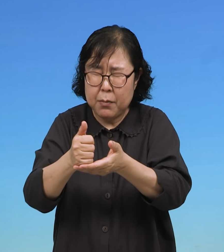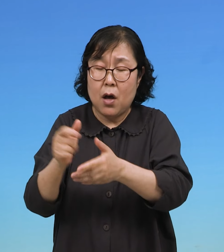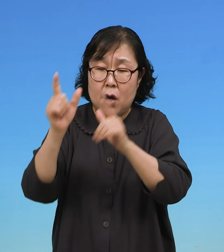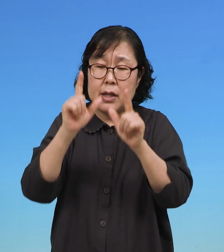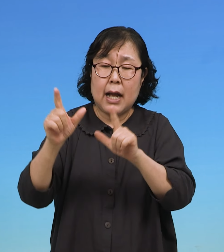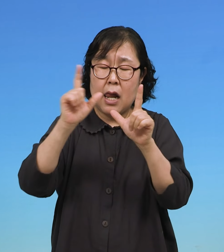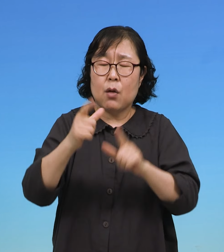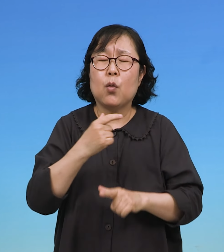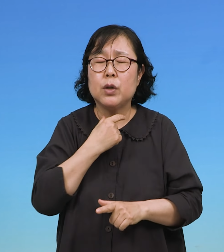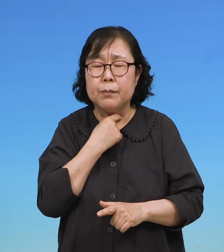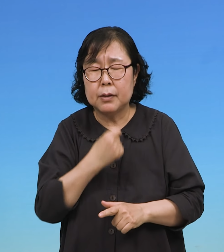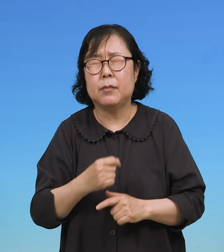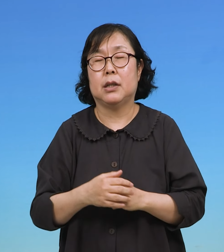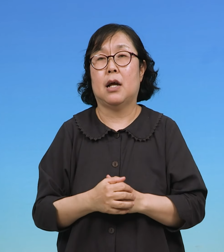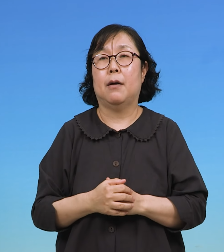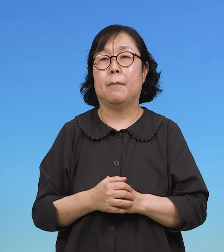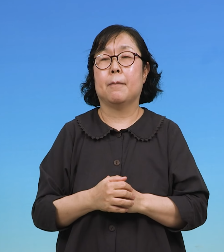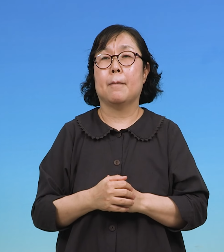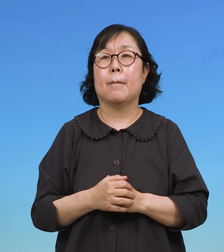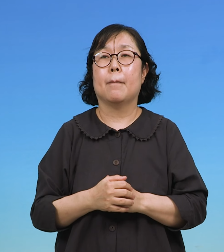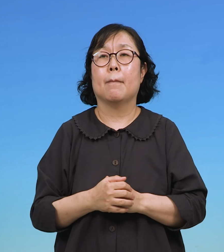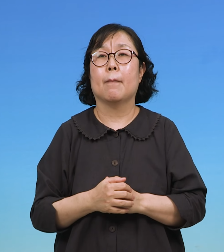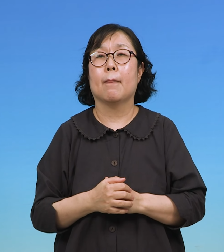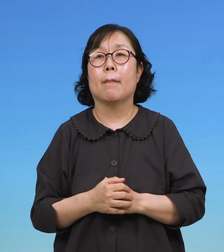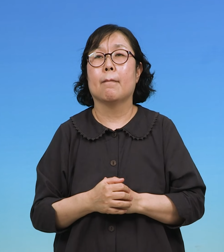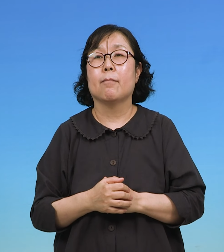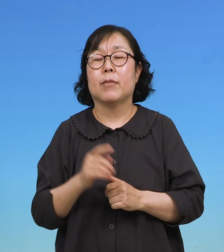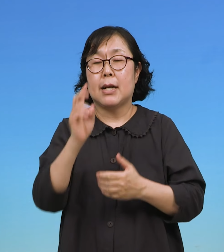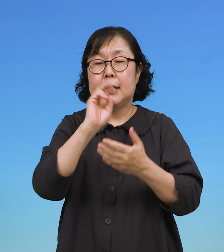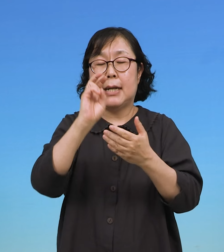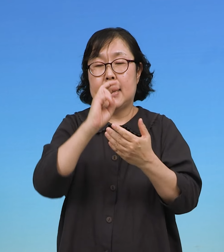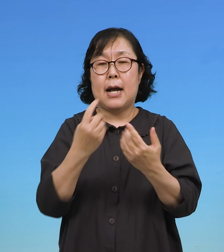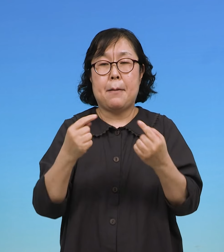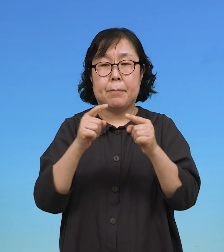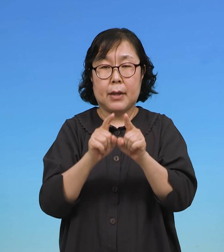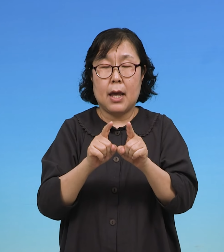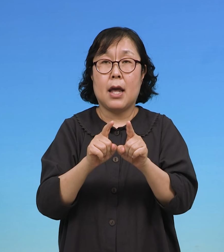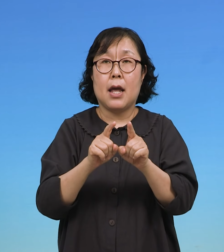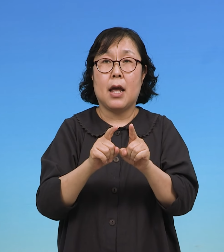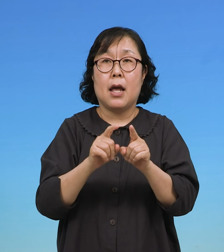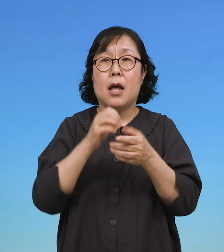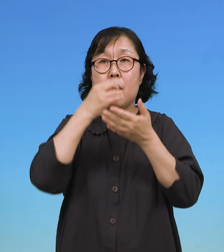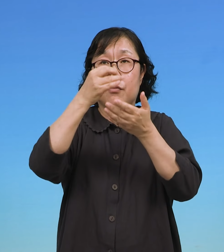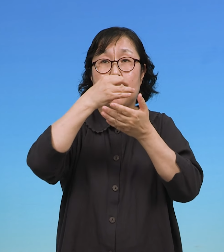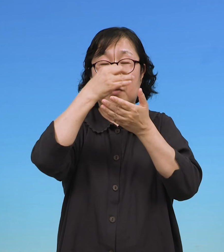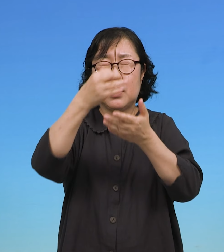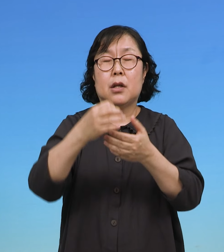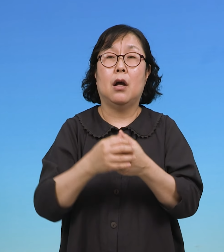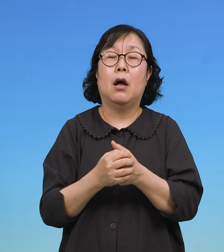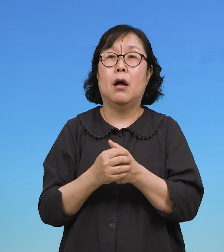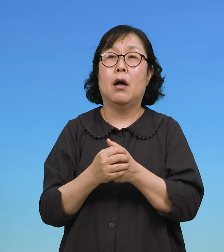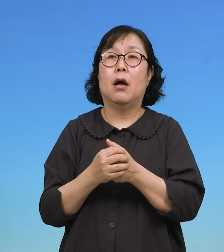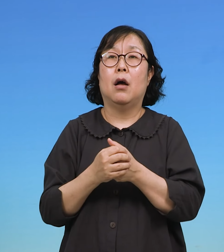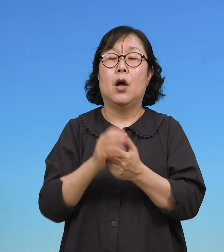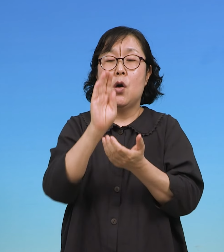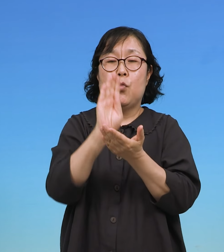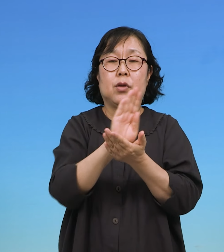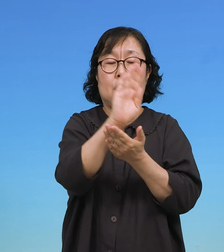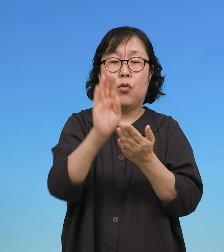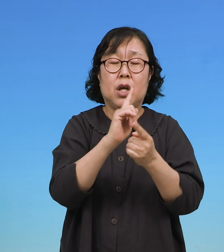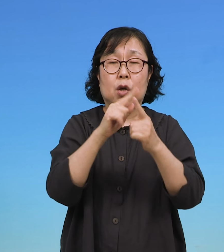지친 집사님 등 한 번 두드려 주는 거, 우리 찬양 같이 부르시면서 분당 우리 교회